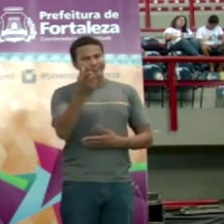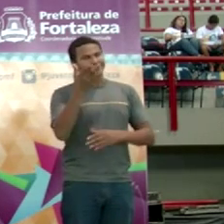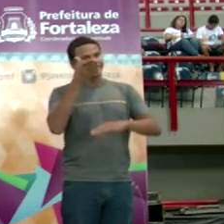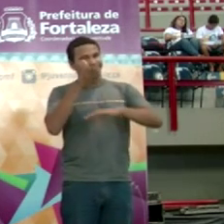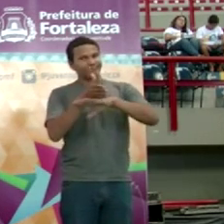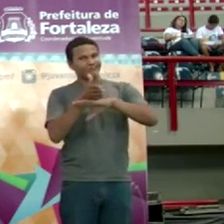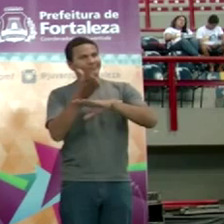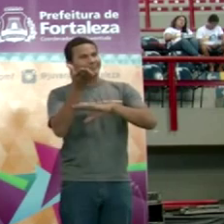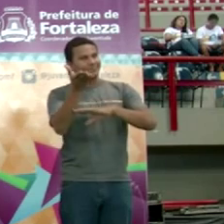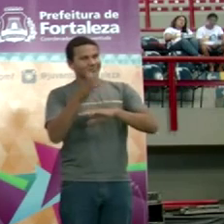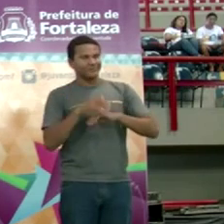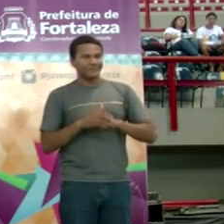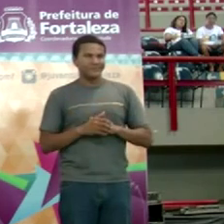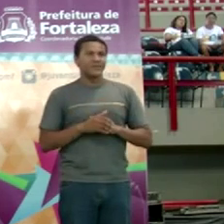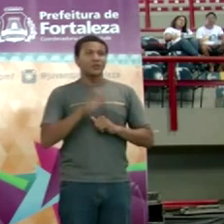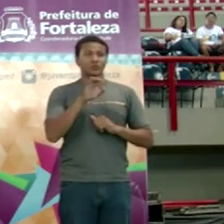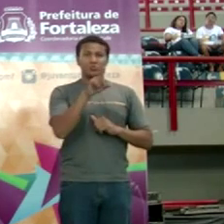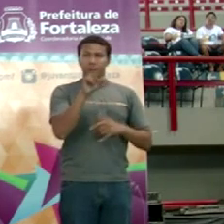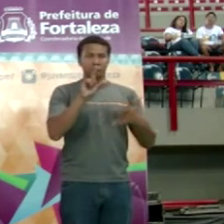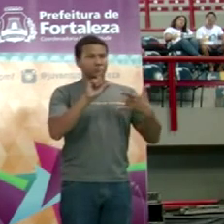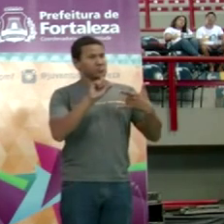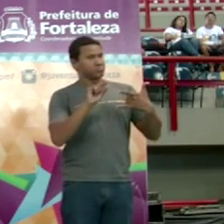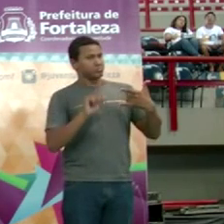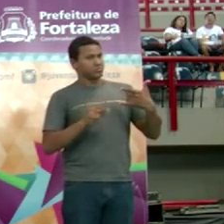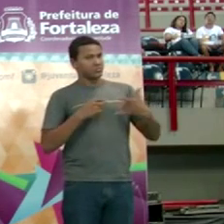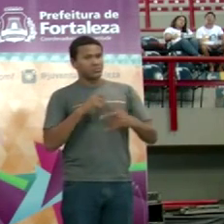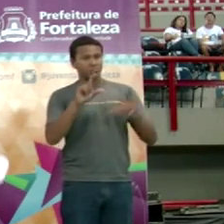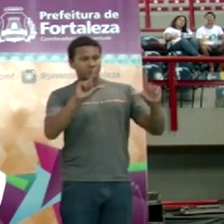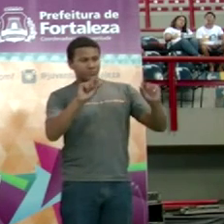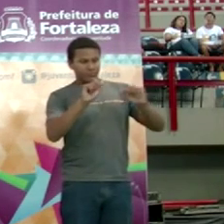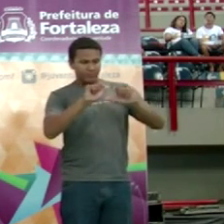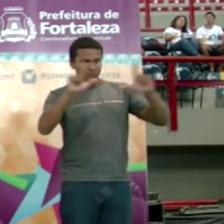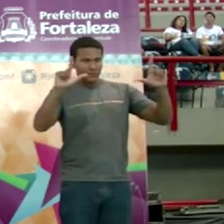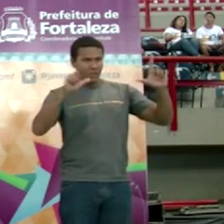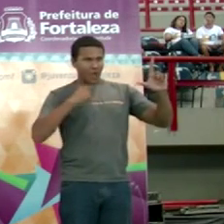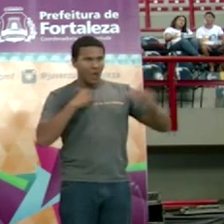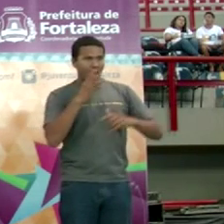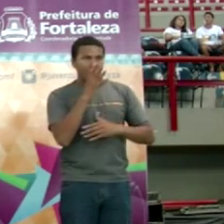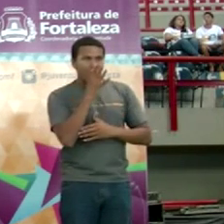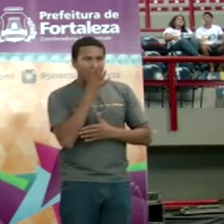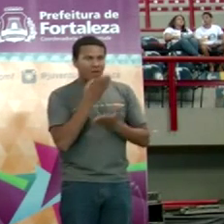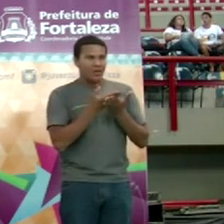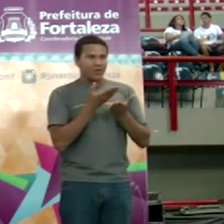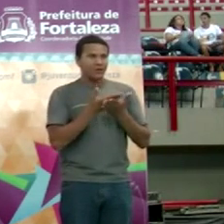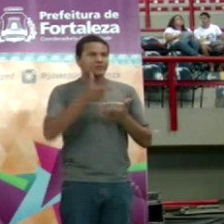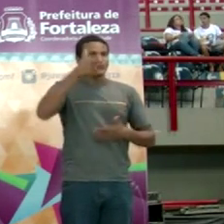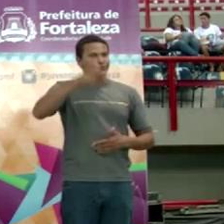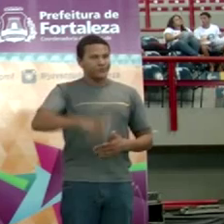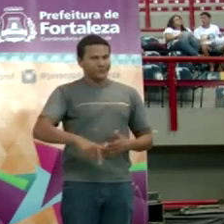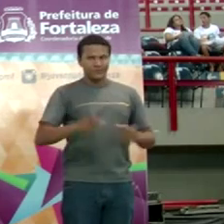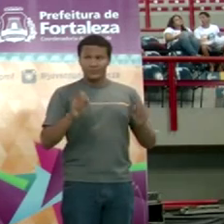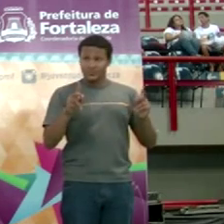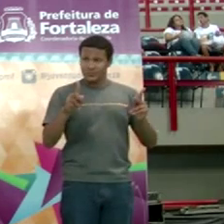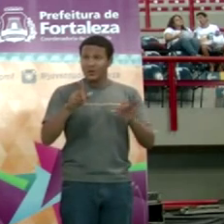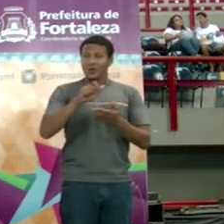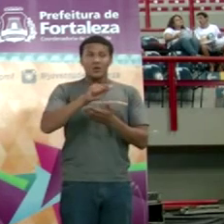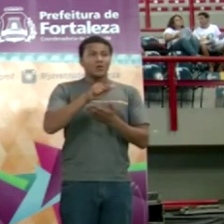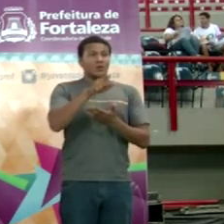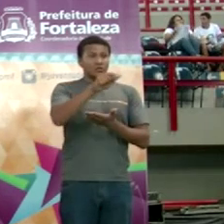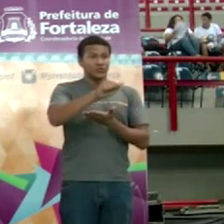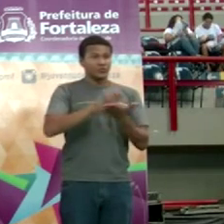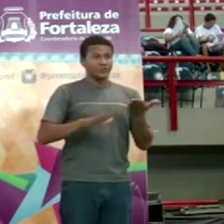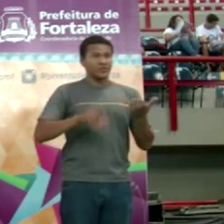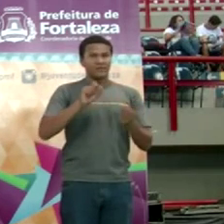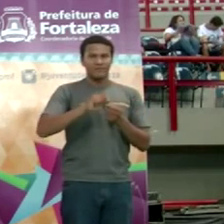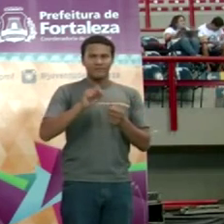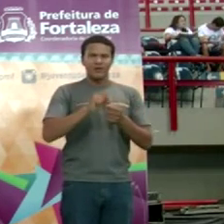quiser dar uma olhada na aula novamente, assiste a aula, tá? Façam os exercícios. Grande abraço para todos vocês. Foi um prazer